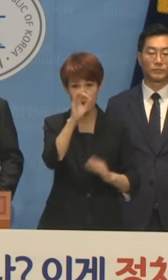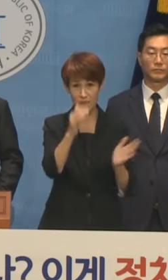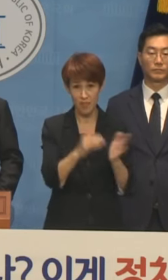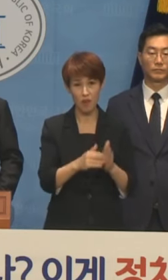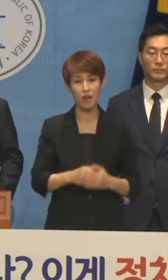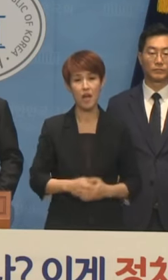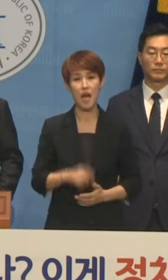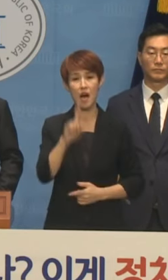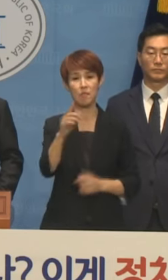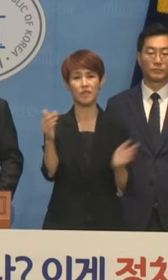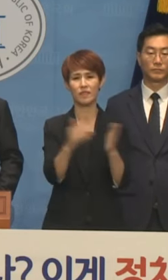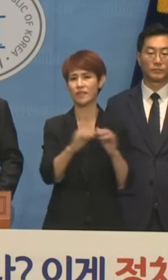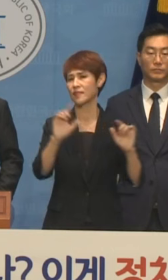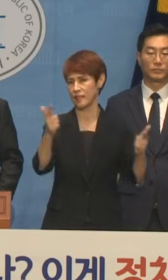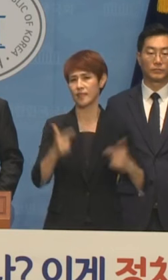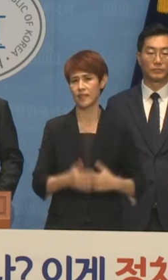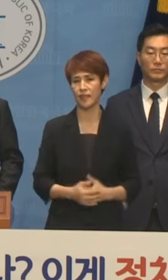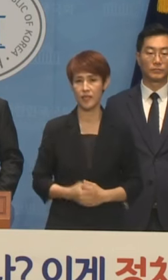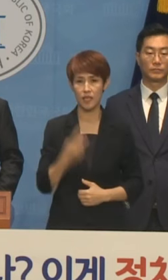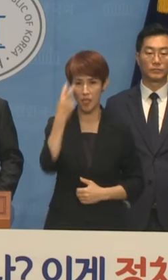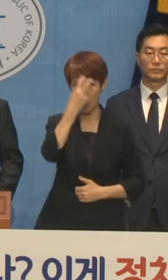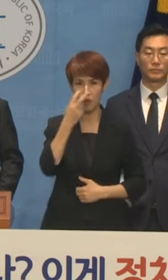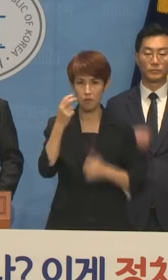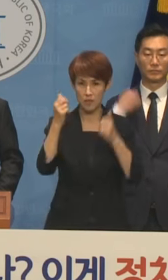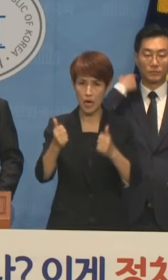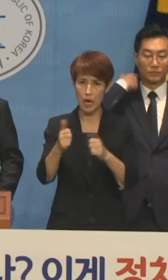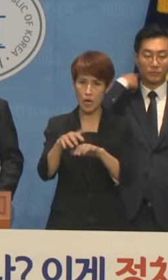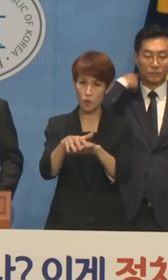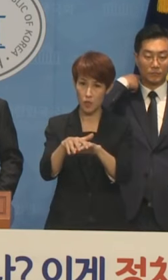일회성으로 있었던 것이 아니고 검찰 조직에 만연한